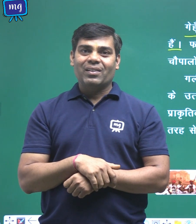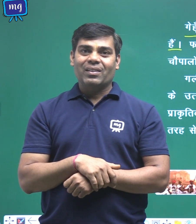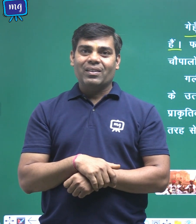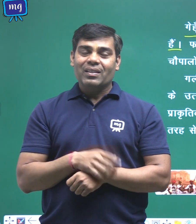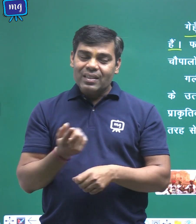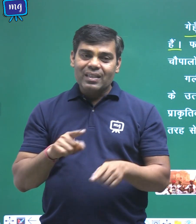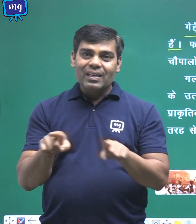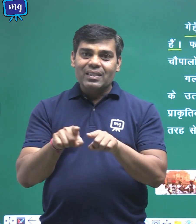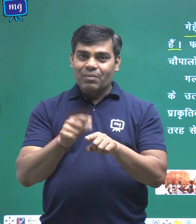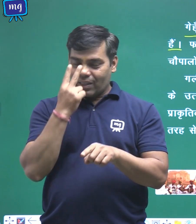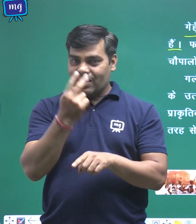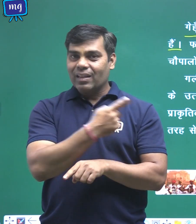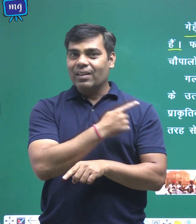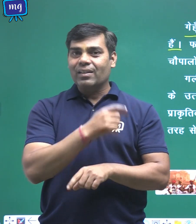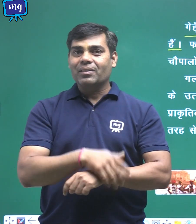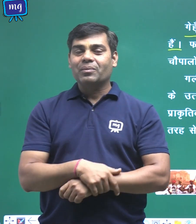जैसा कि चित्र में देखा है।